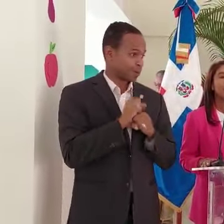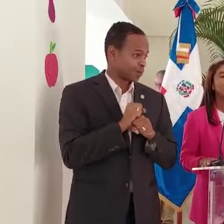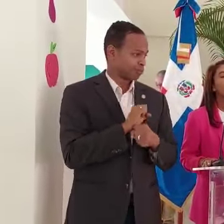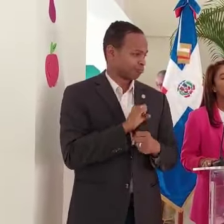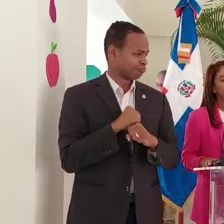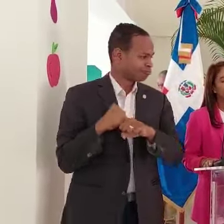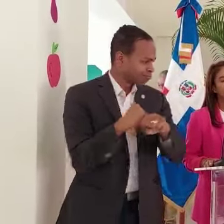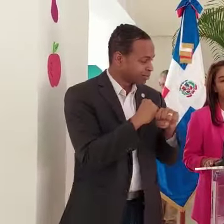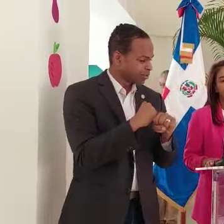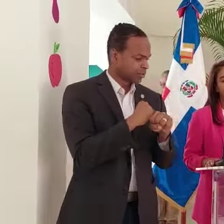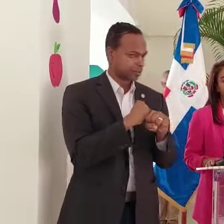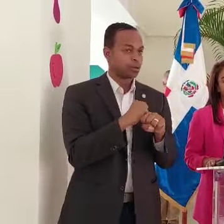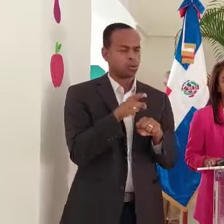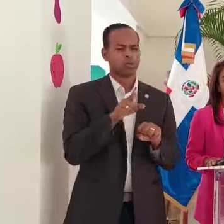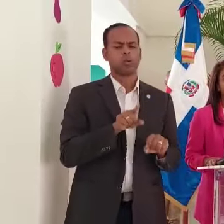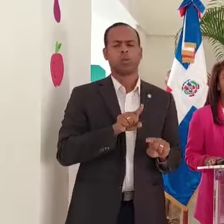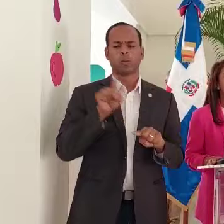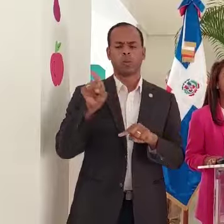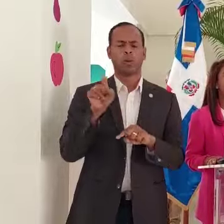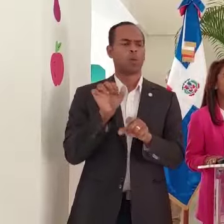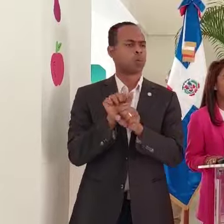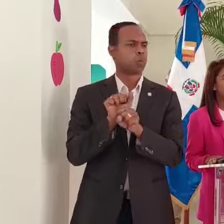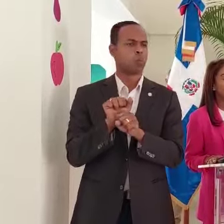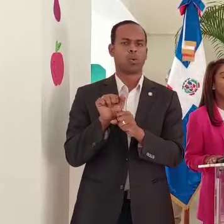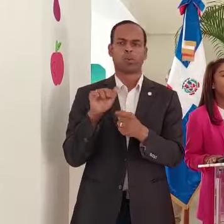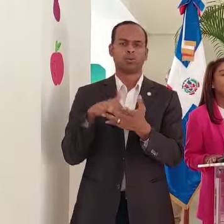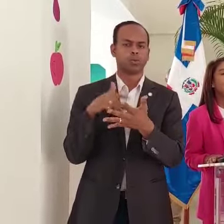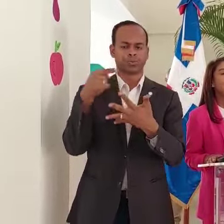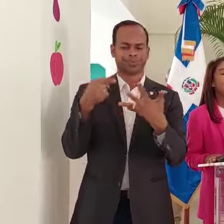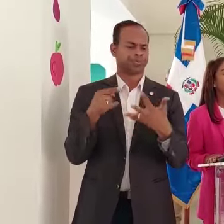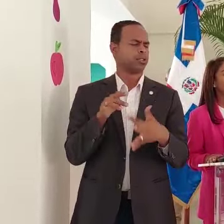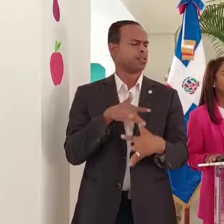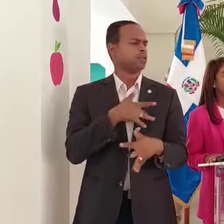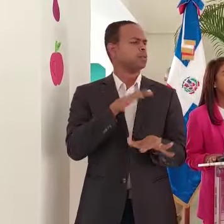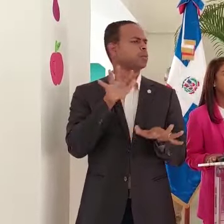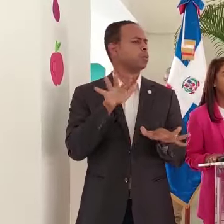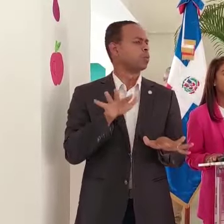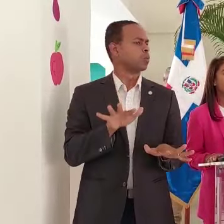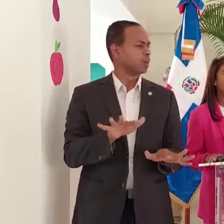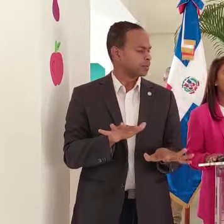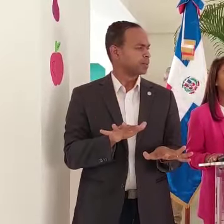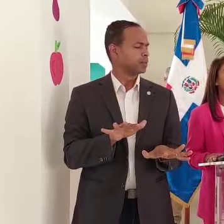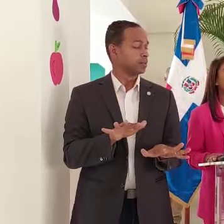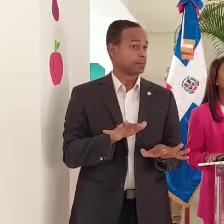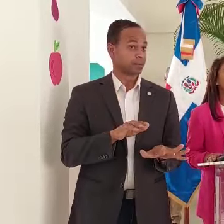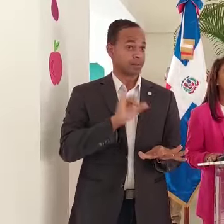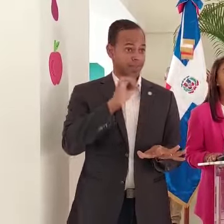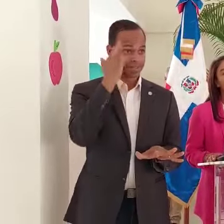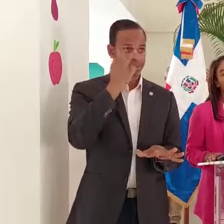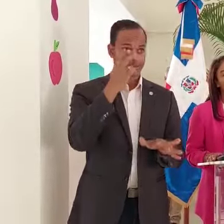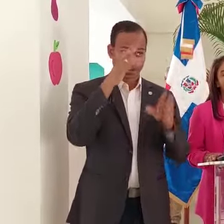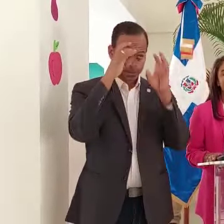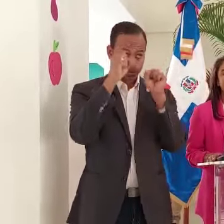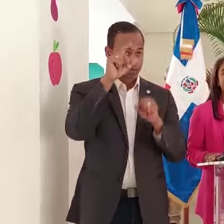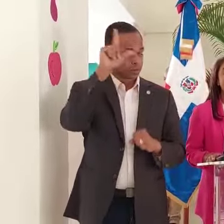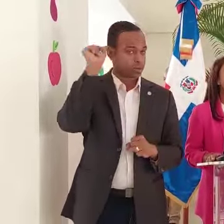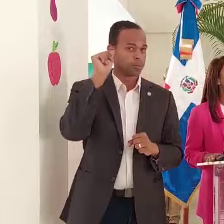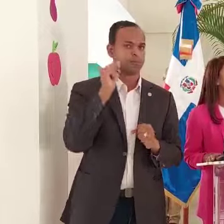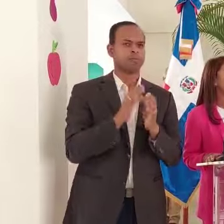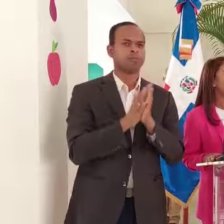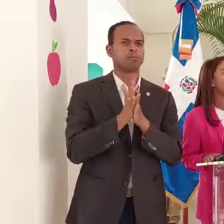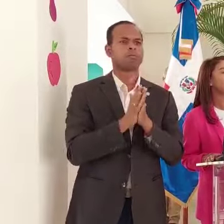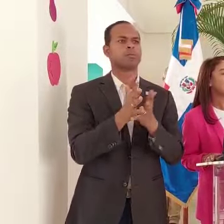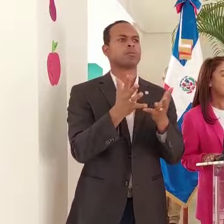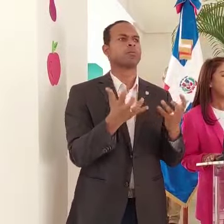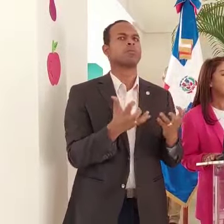ese niño, usted se va tranquilo. Y es por ello que el presidente Luis Abinader tiene tanto interés